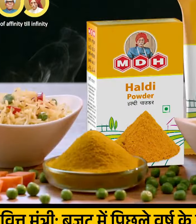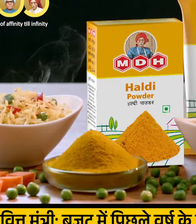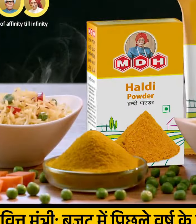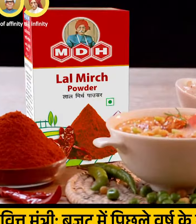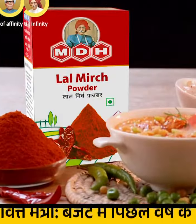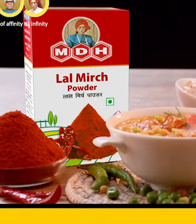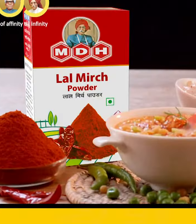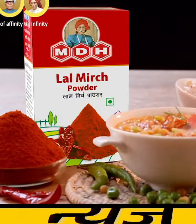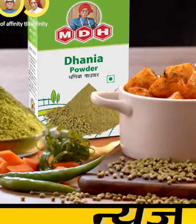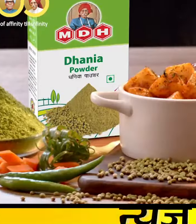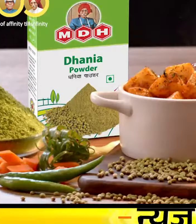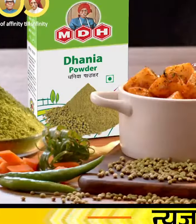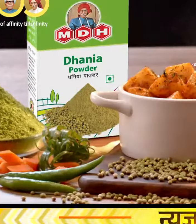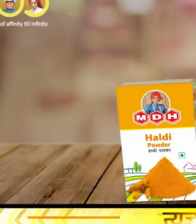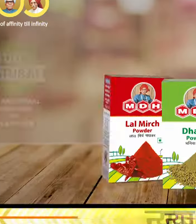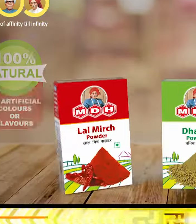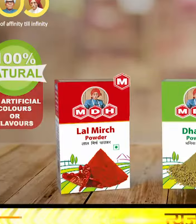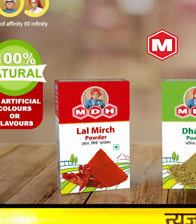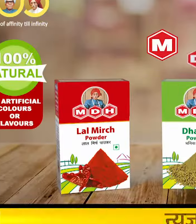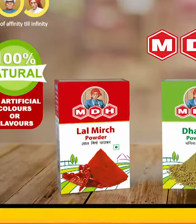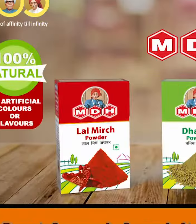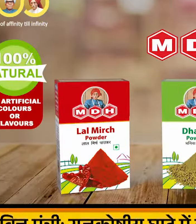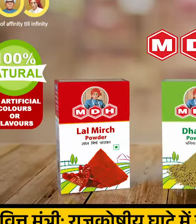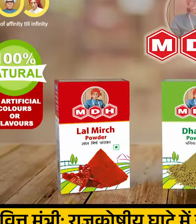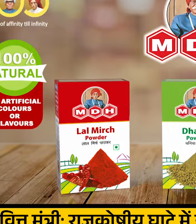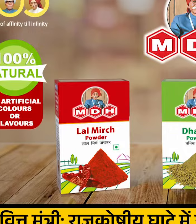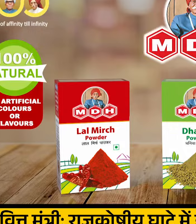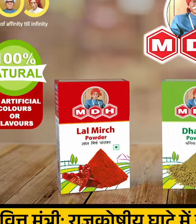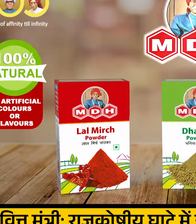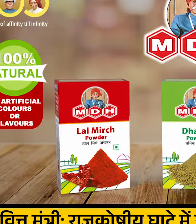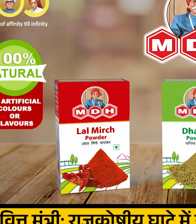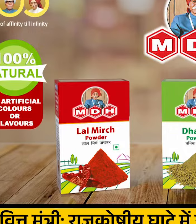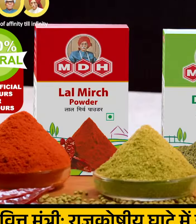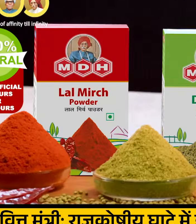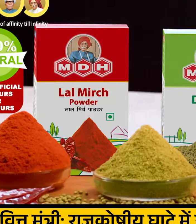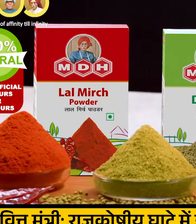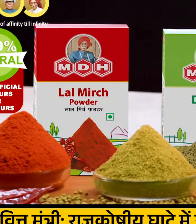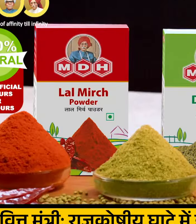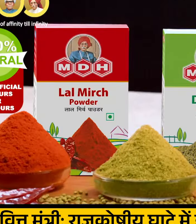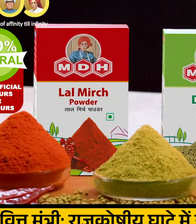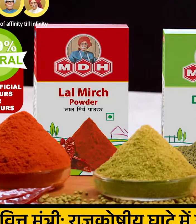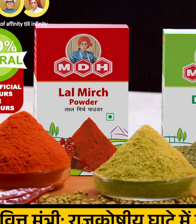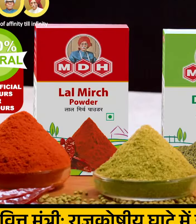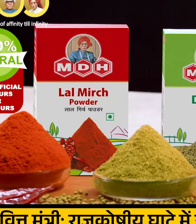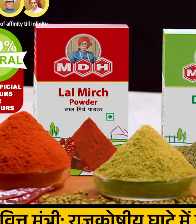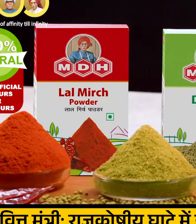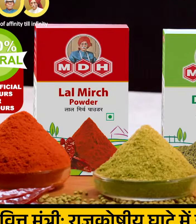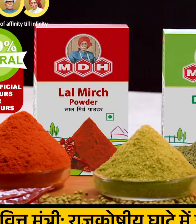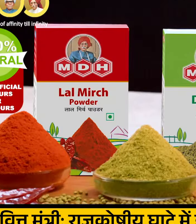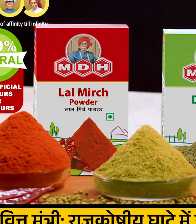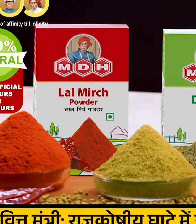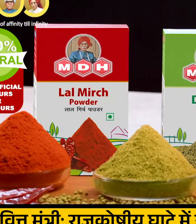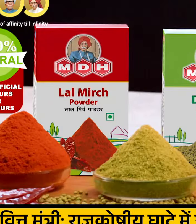प्राकृतिक हल्दी मिर्ची धनिया नहीं, मिर्ची धनिया हल्दी MDH।